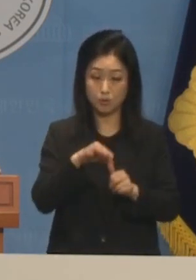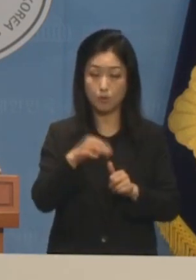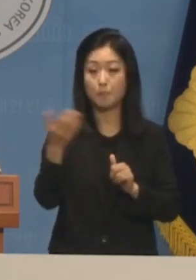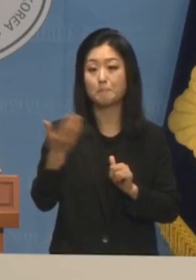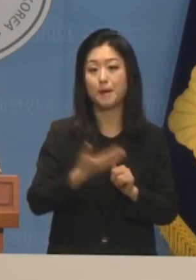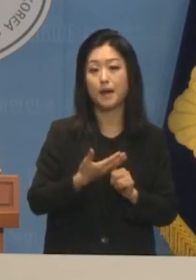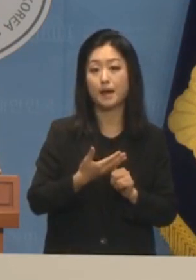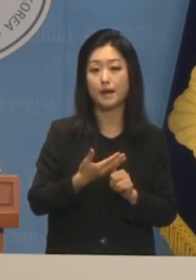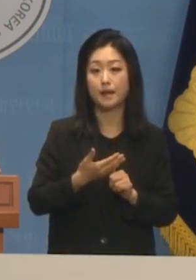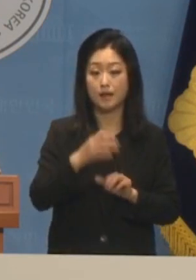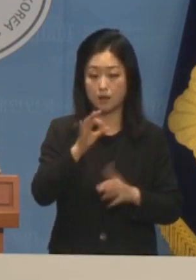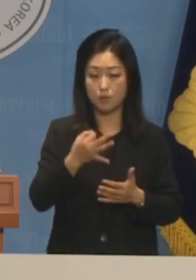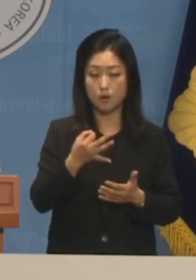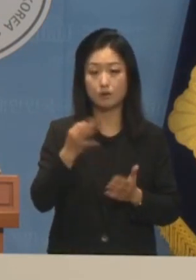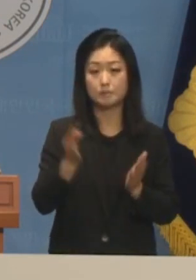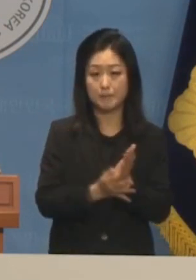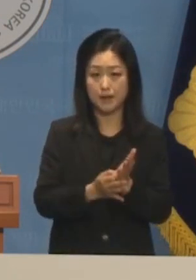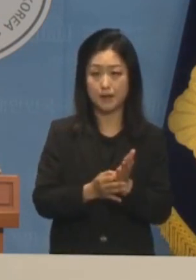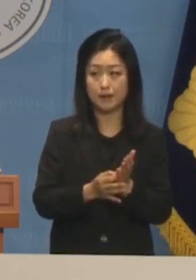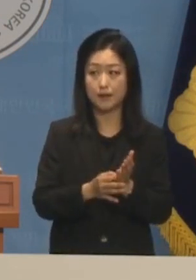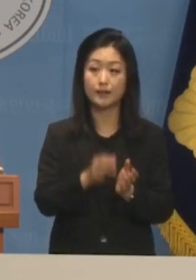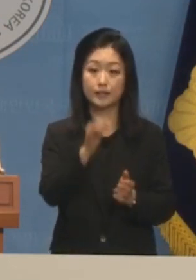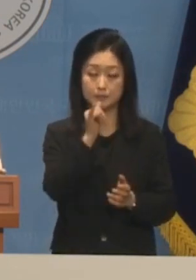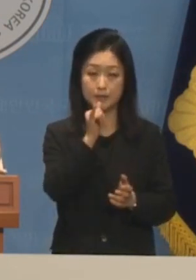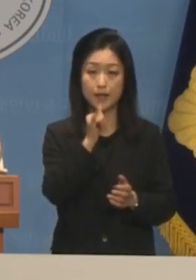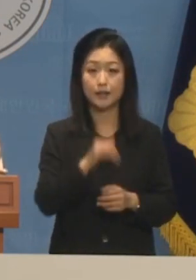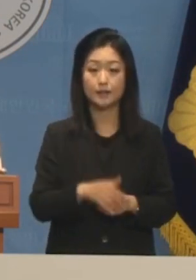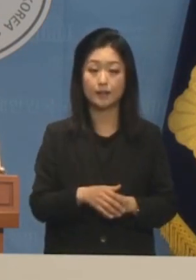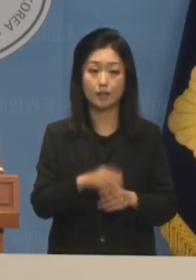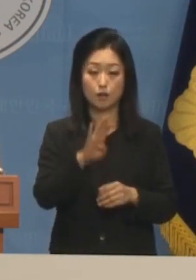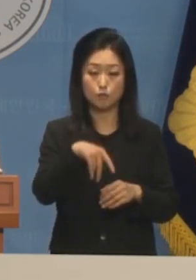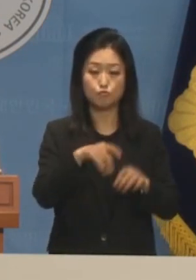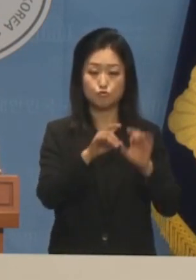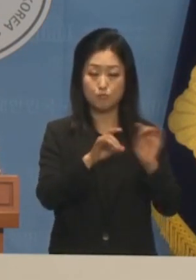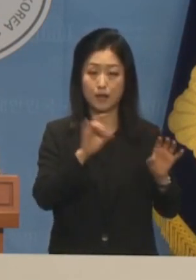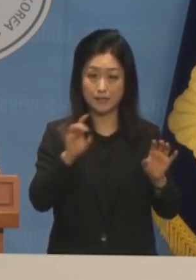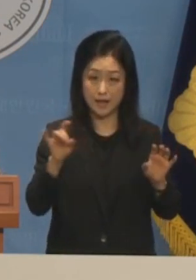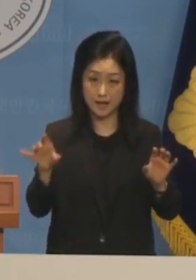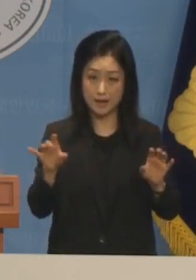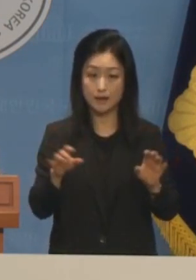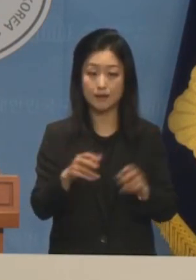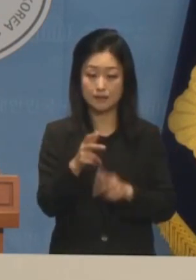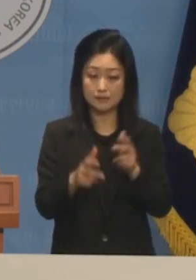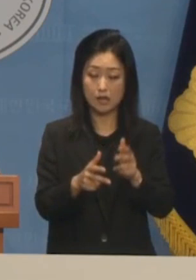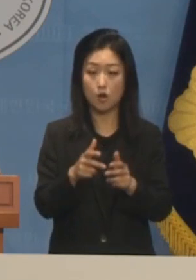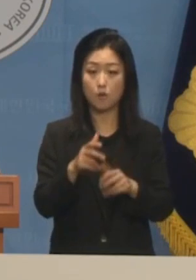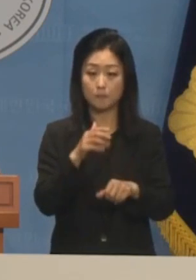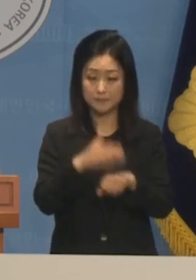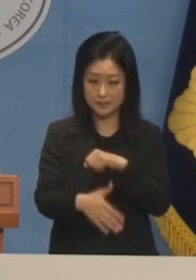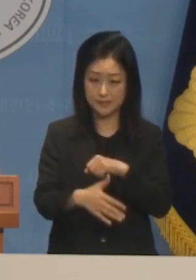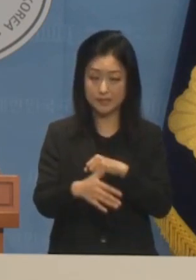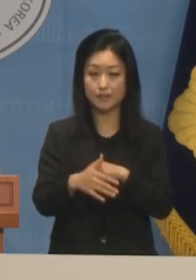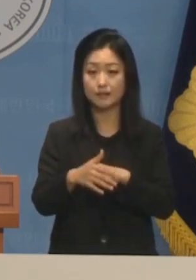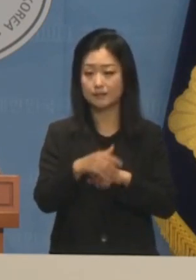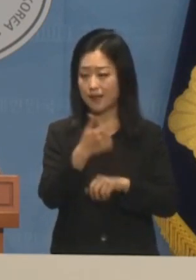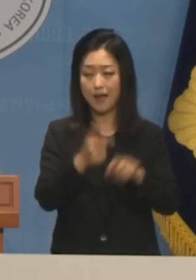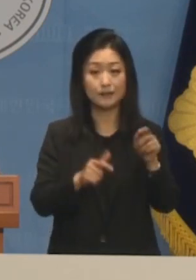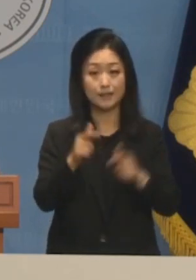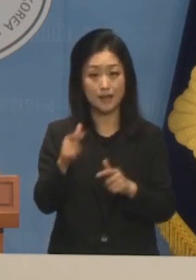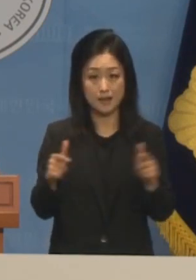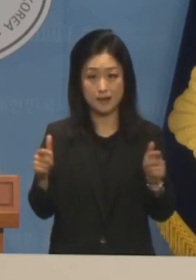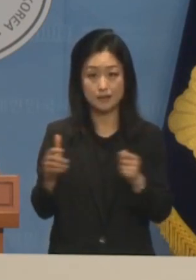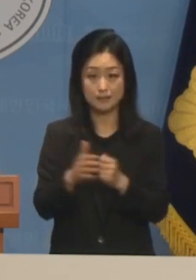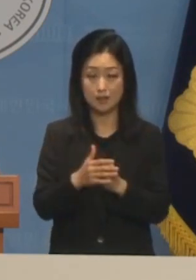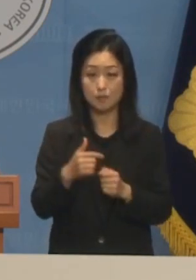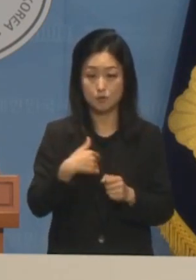불안해지고 임금 조정이 불가피해집니다. 부처마다 부서마다 사업의 성격과 상황이 모두 달라